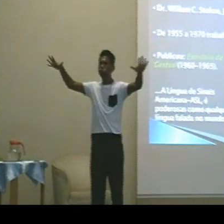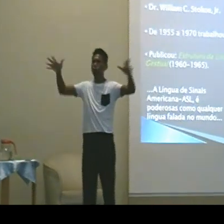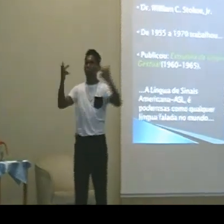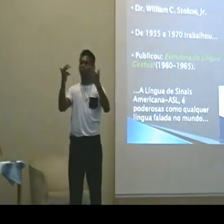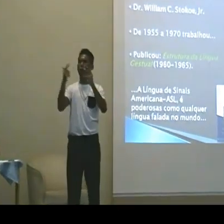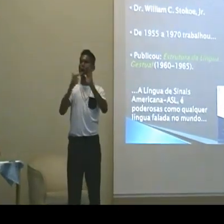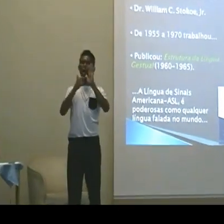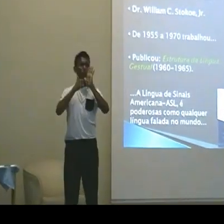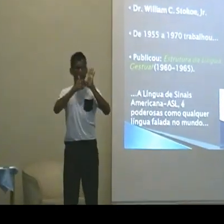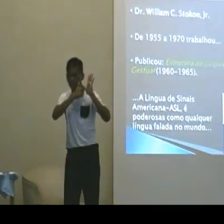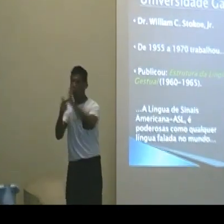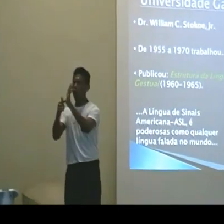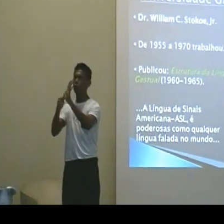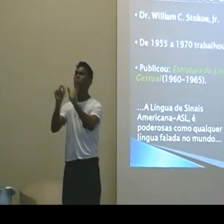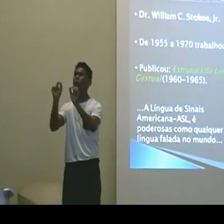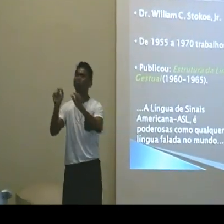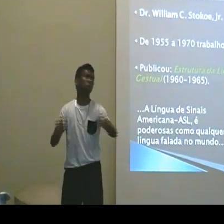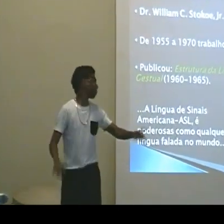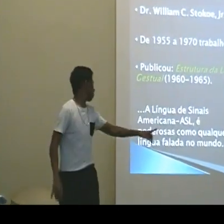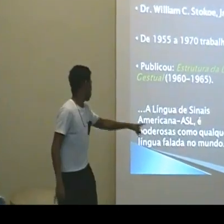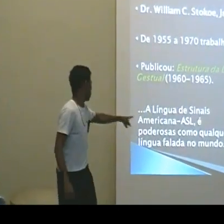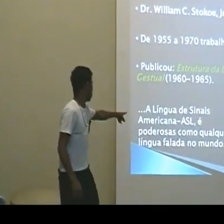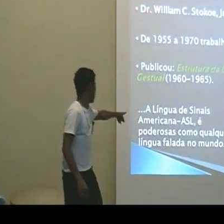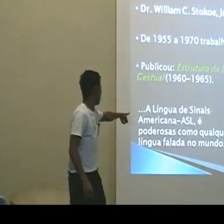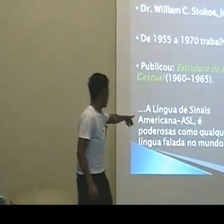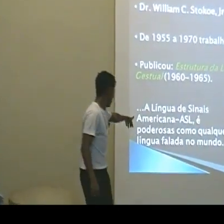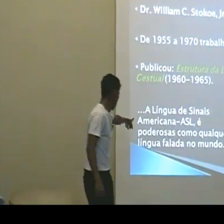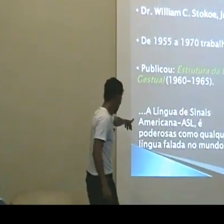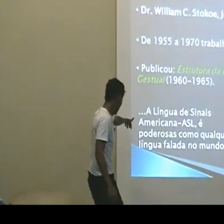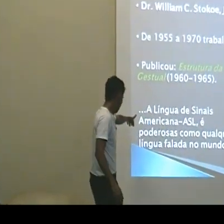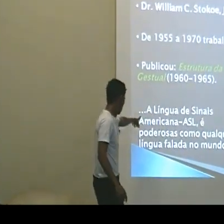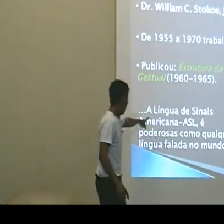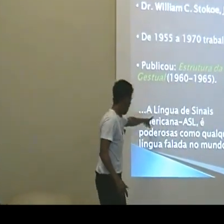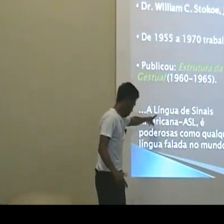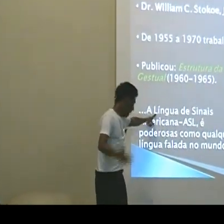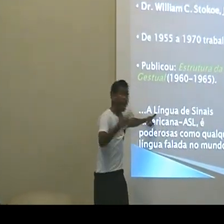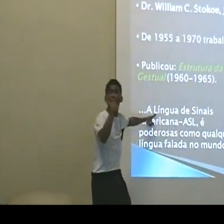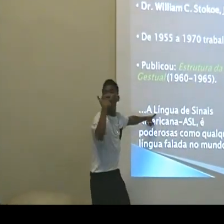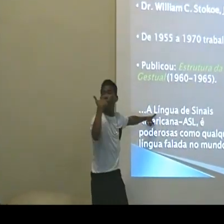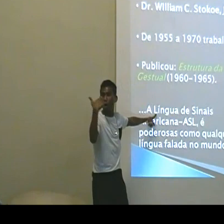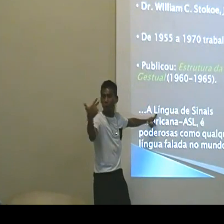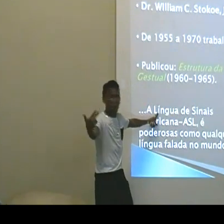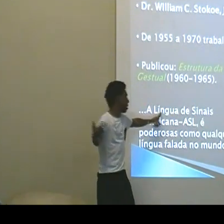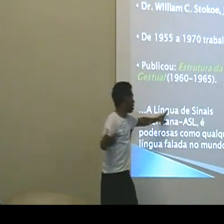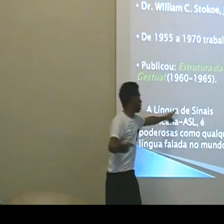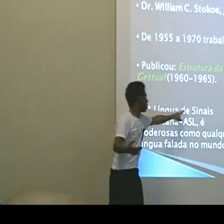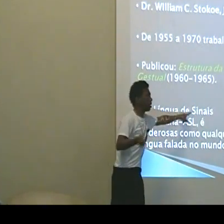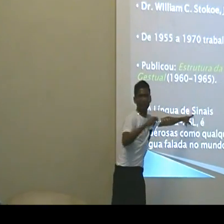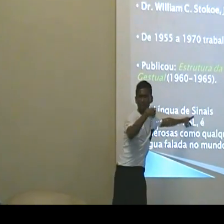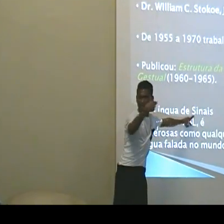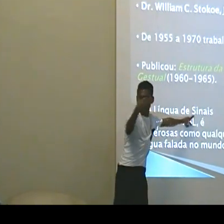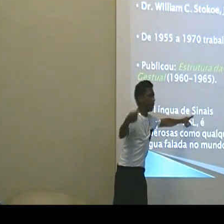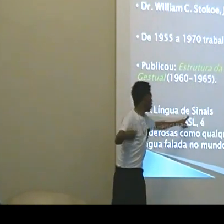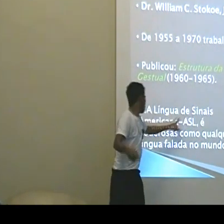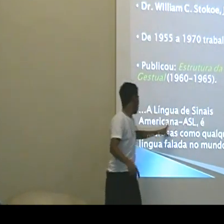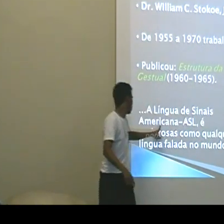Quando ele registrou o seu trabalho, quando ele produziu o seu trabalho, ele pesquisou a língua de